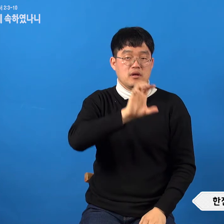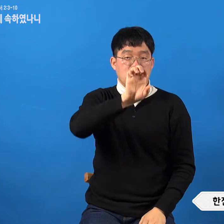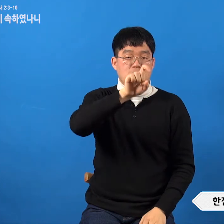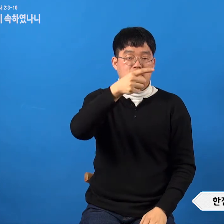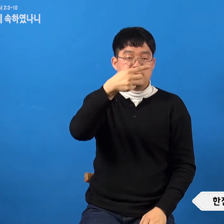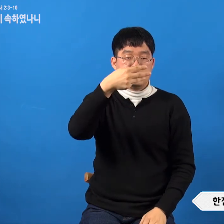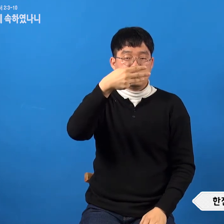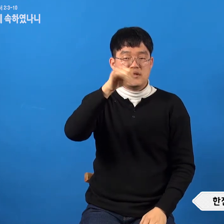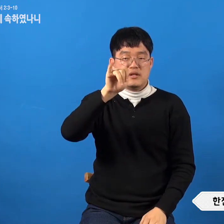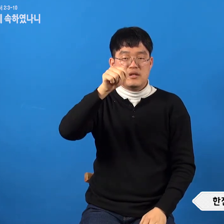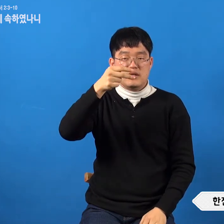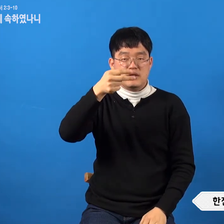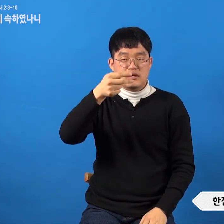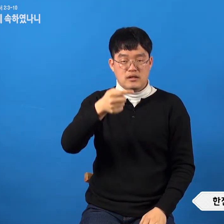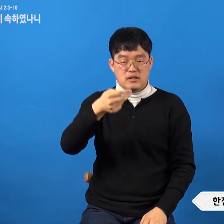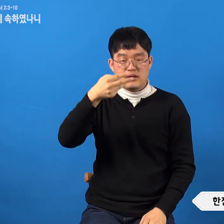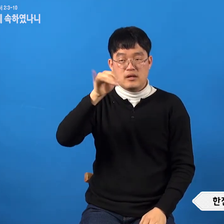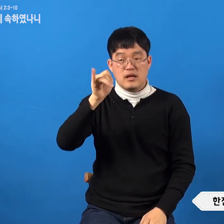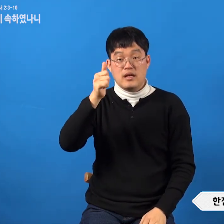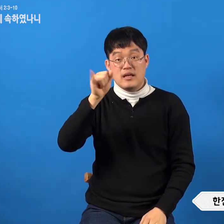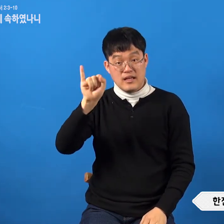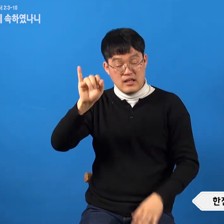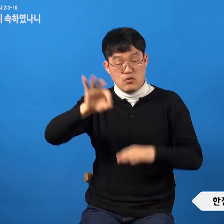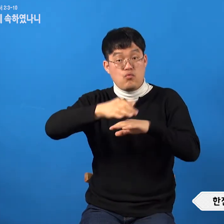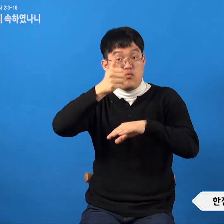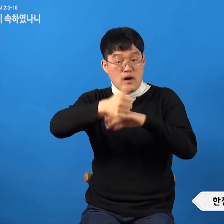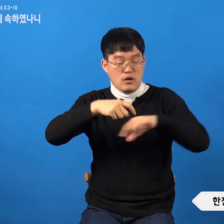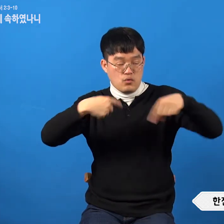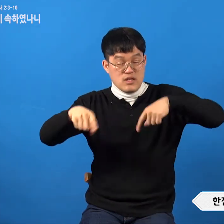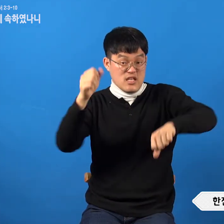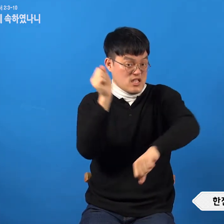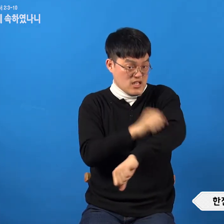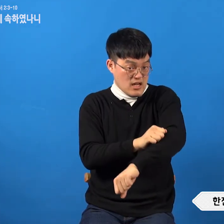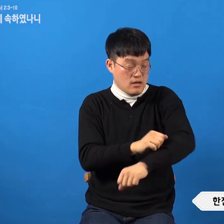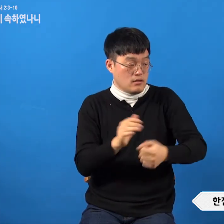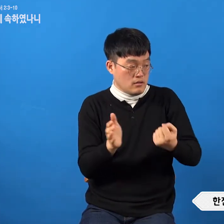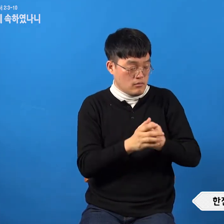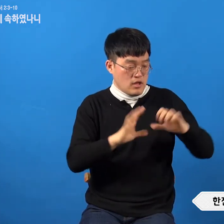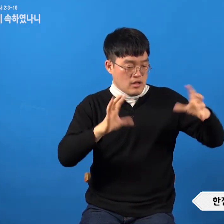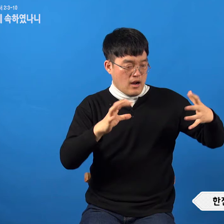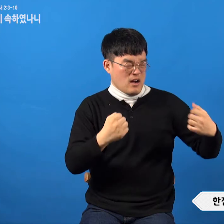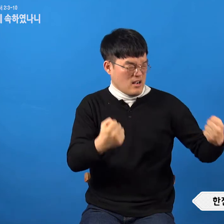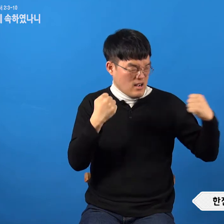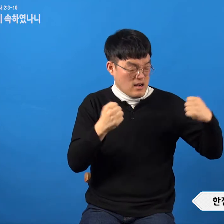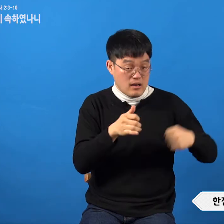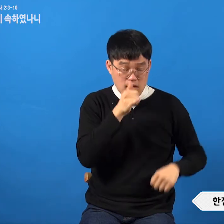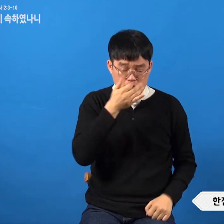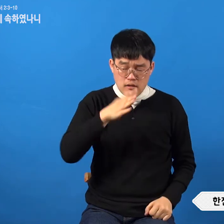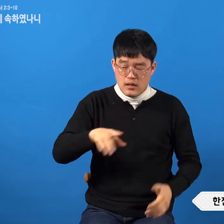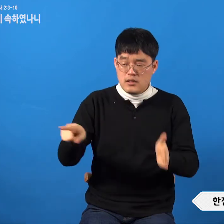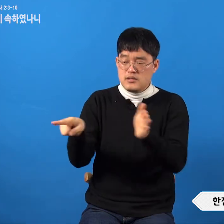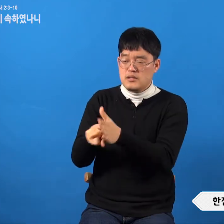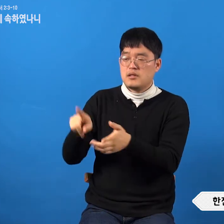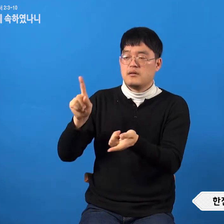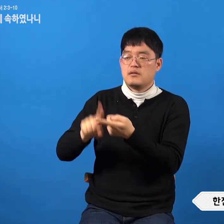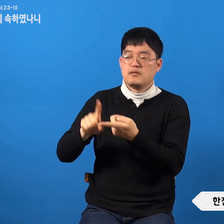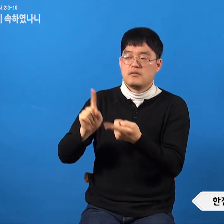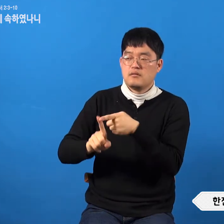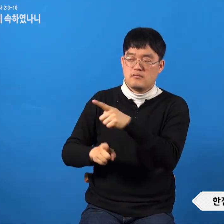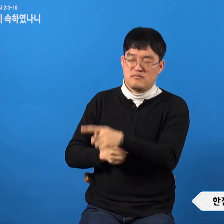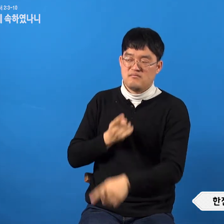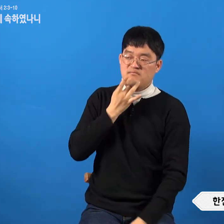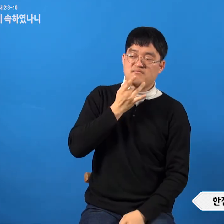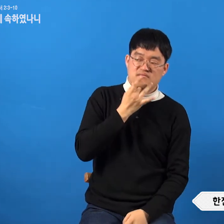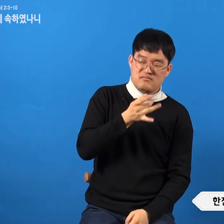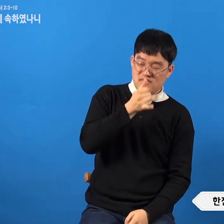대왕은 통치를 잘해서 나라를 부강하게 만들었지만 신앙에 대해서는 아주 냉소적인 그런 사람이었습니다. 한